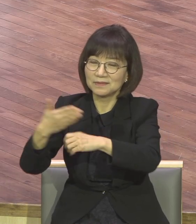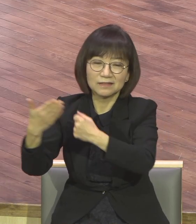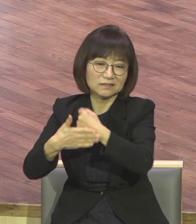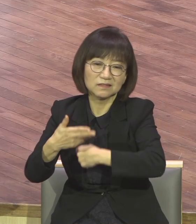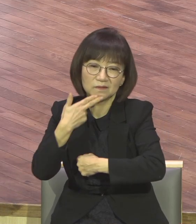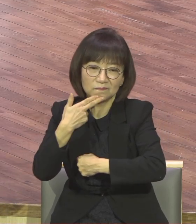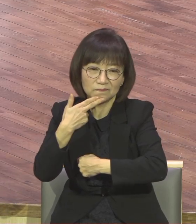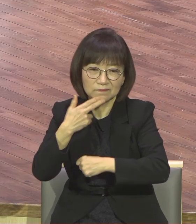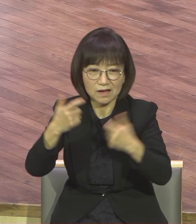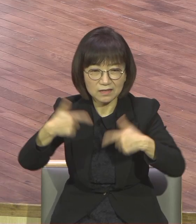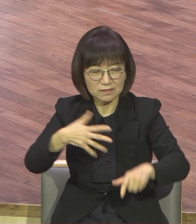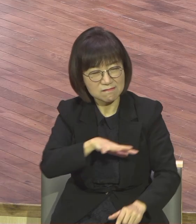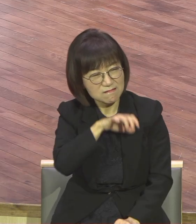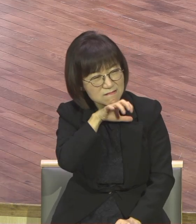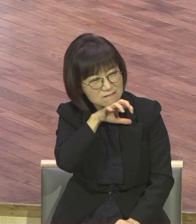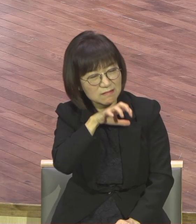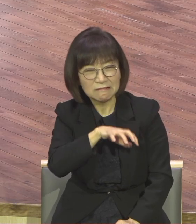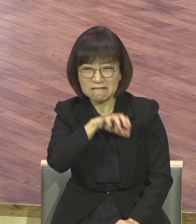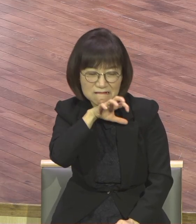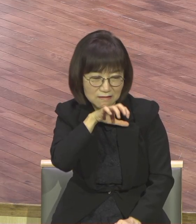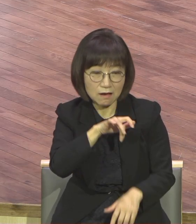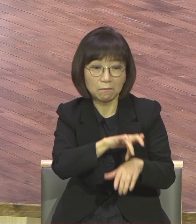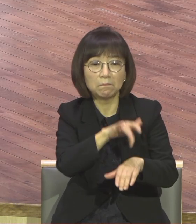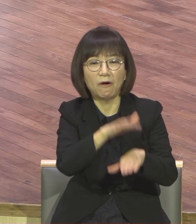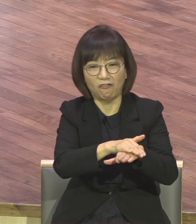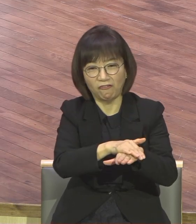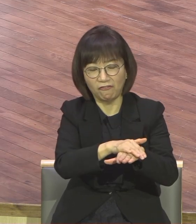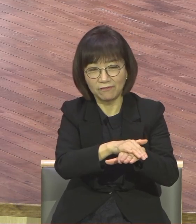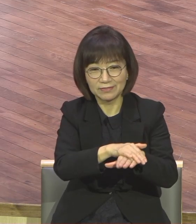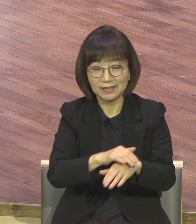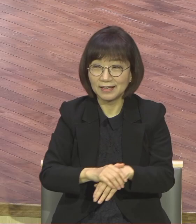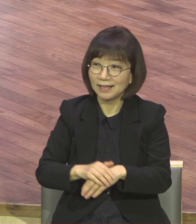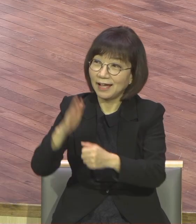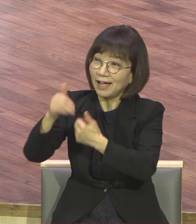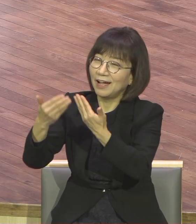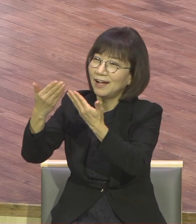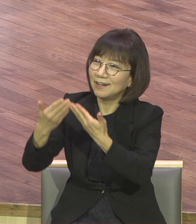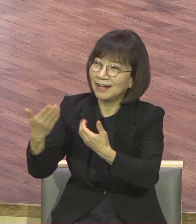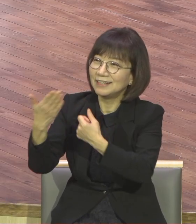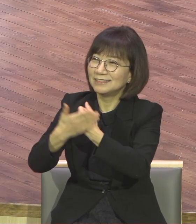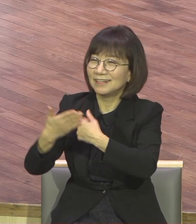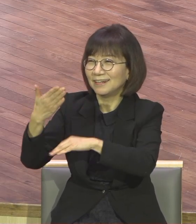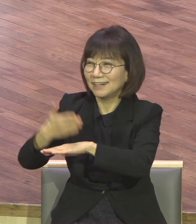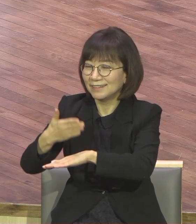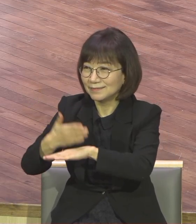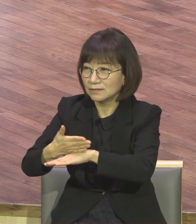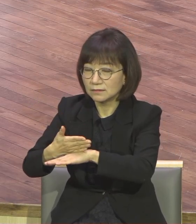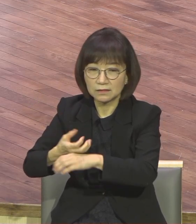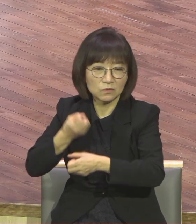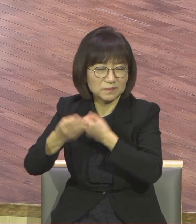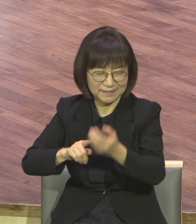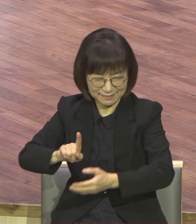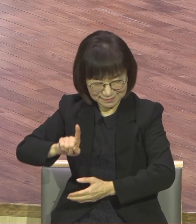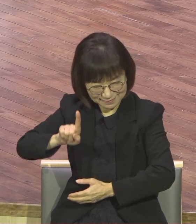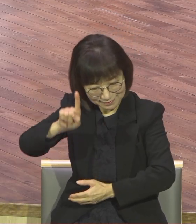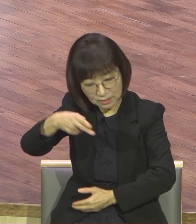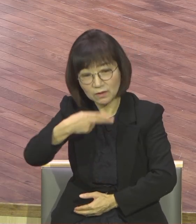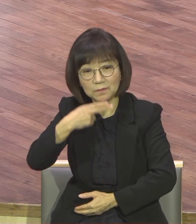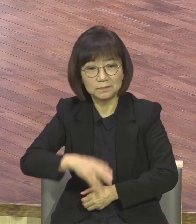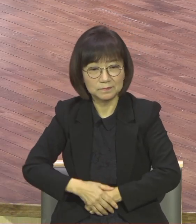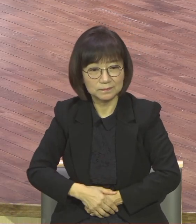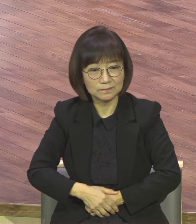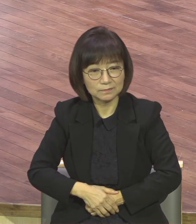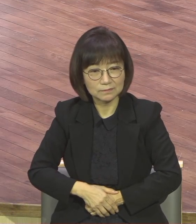못해요. 하나님 은혜 너무 감사하다. 하나님께서 주신 은혜가 너무 크구나. 이런 고백할 줄 몰라요. 할 줄을